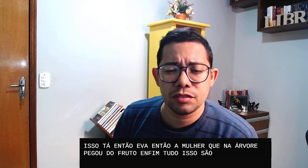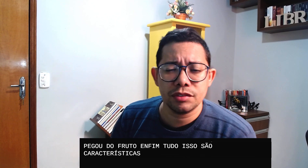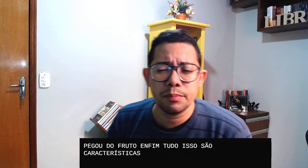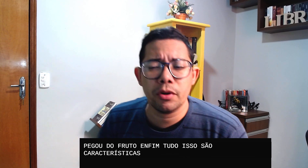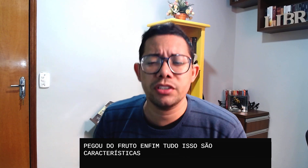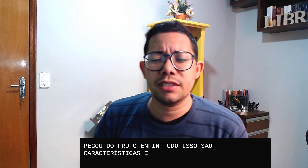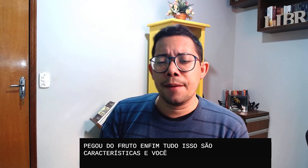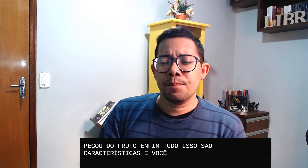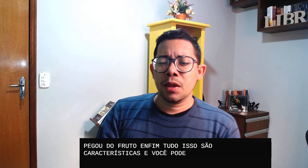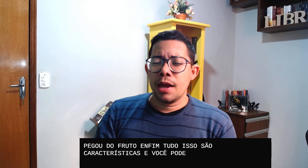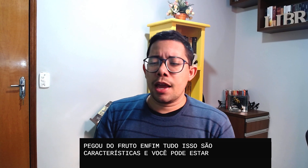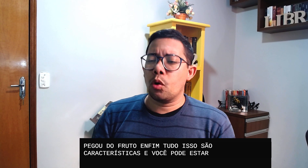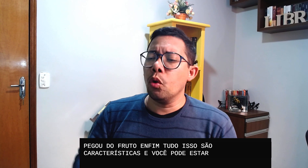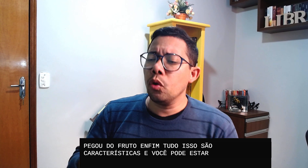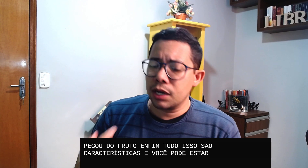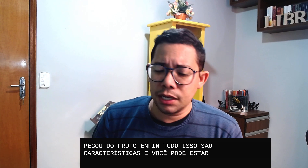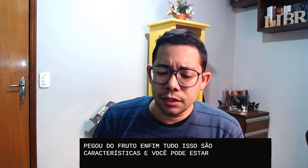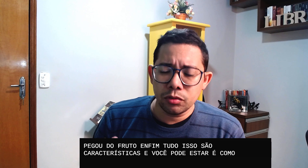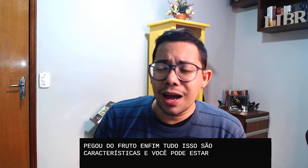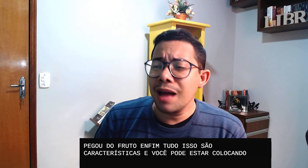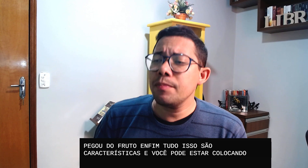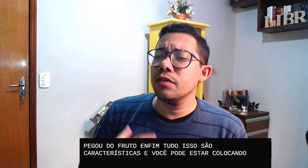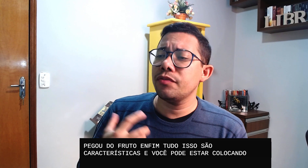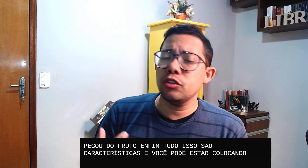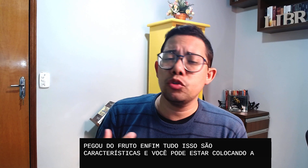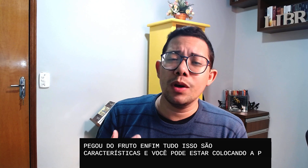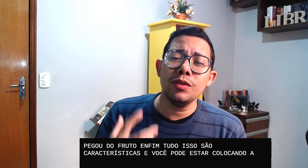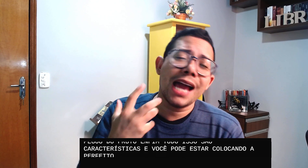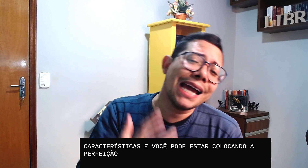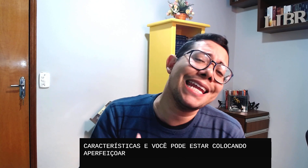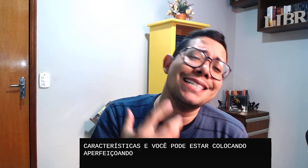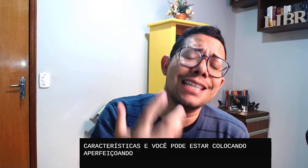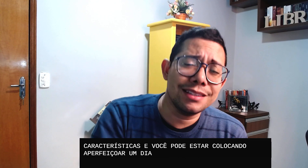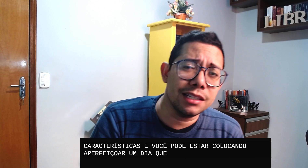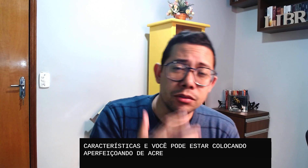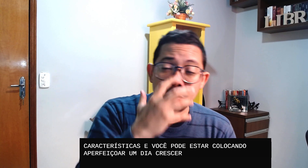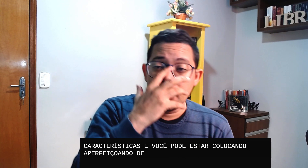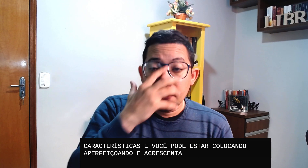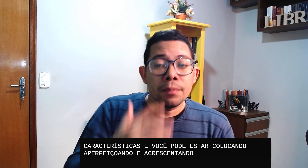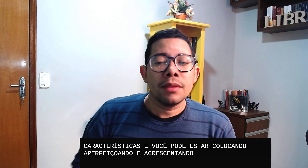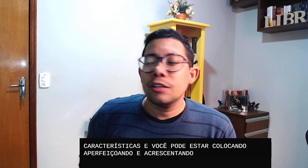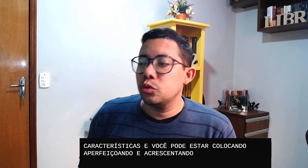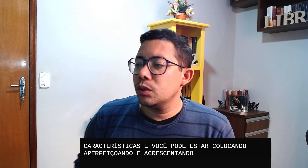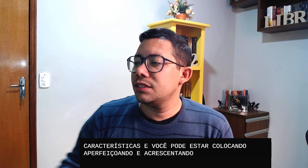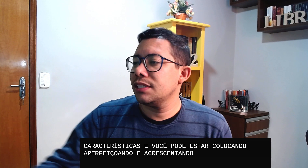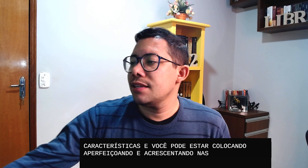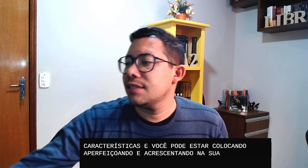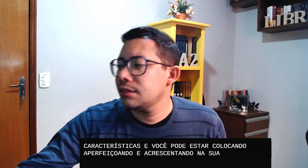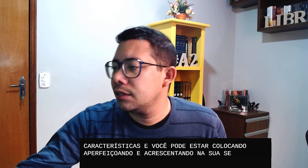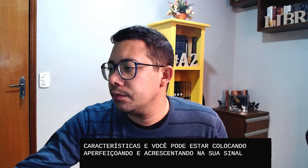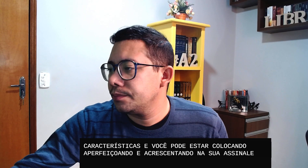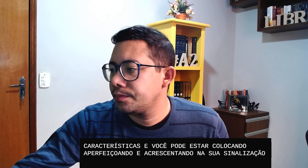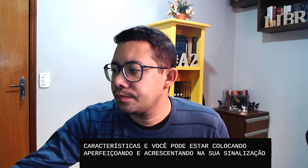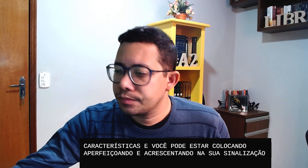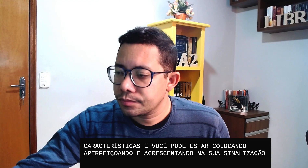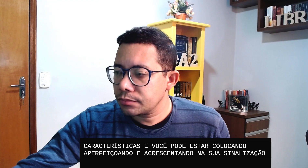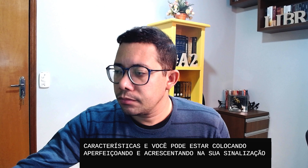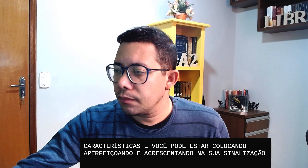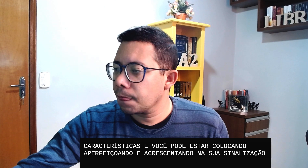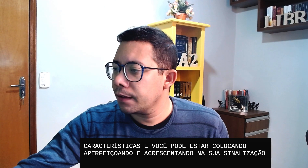você pode estar colocando, aperfeiçoando e acrescentando na sua sinalização.